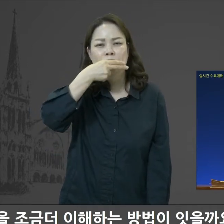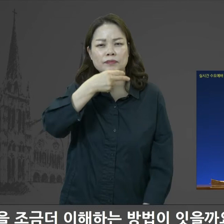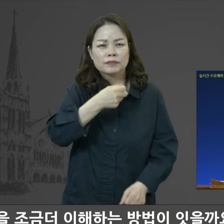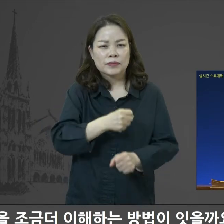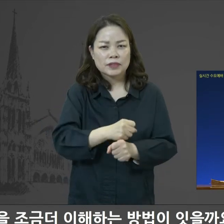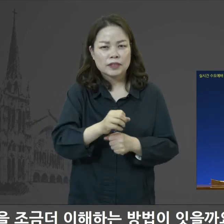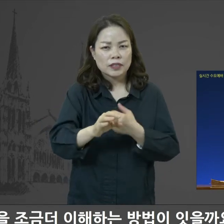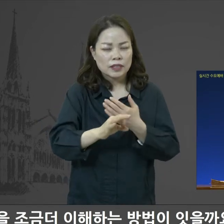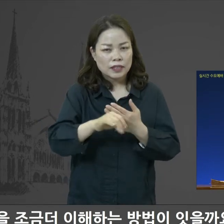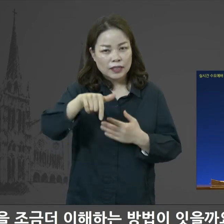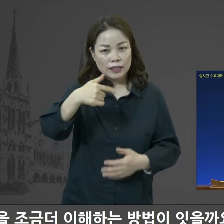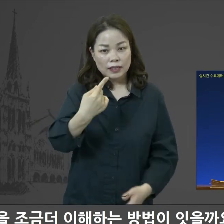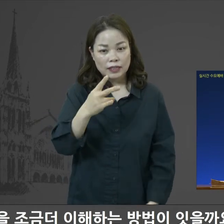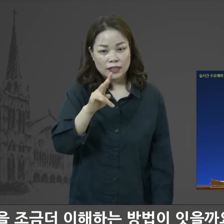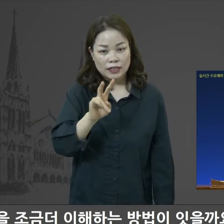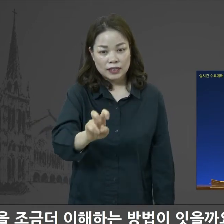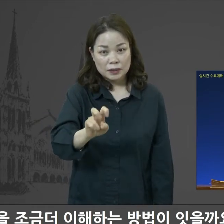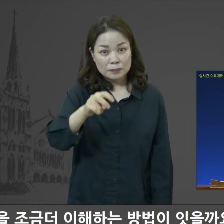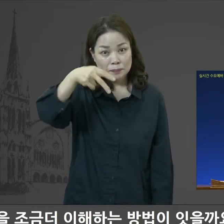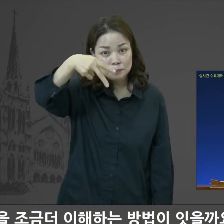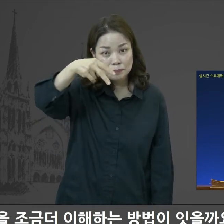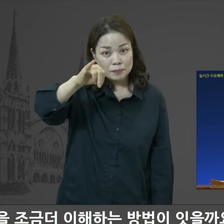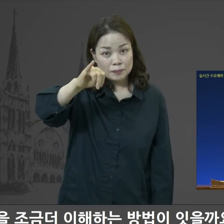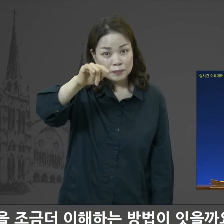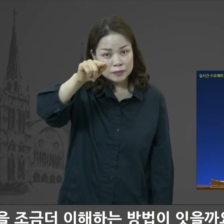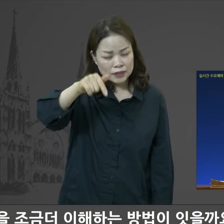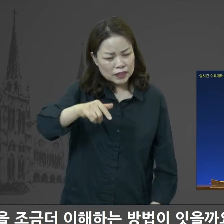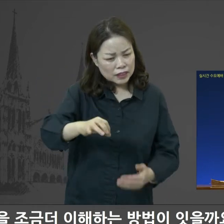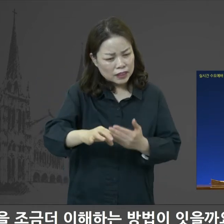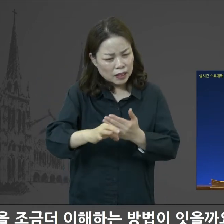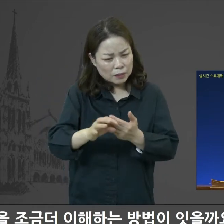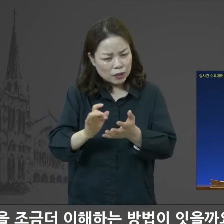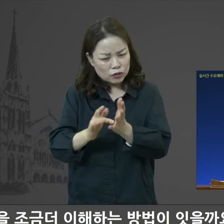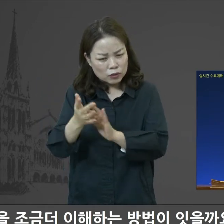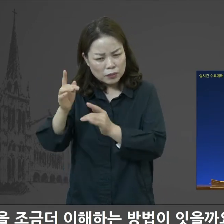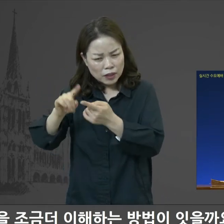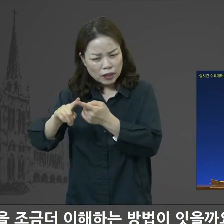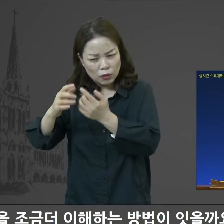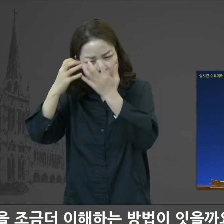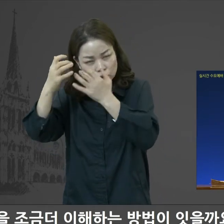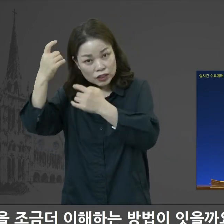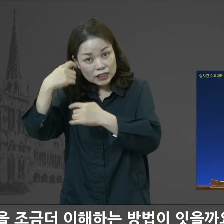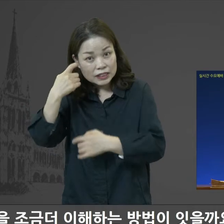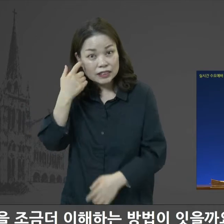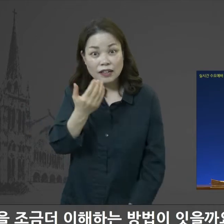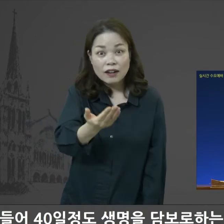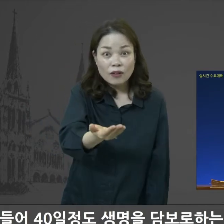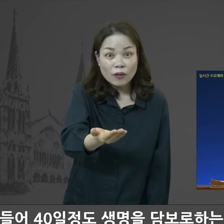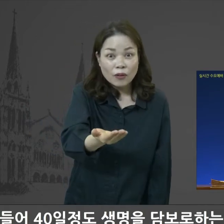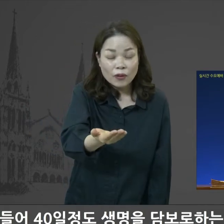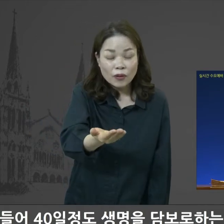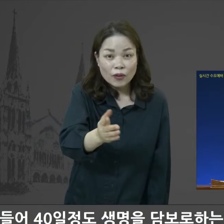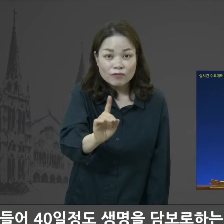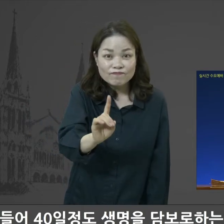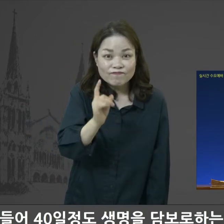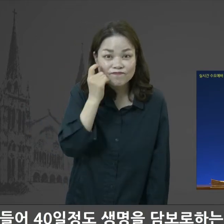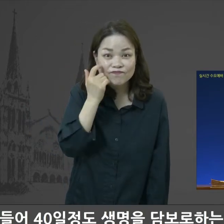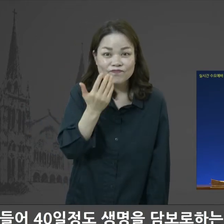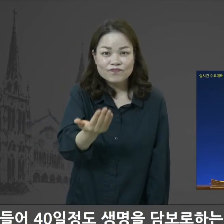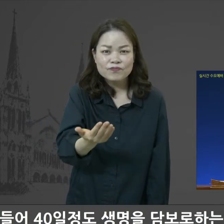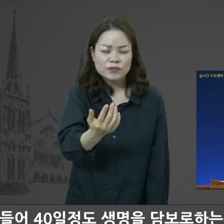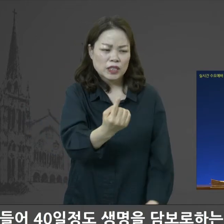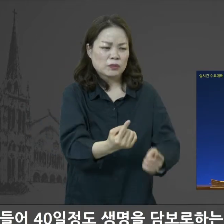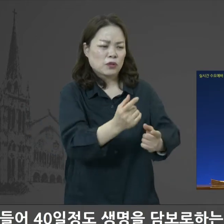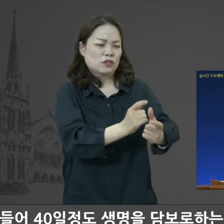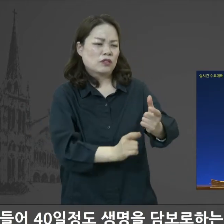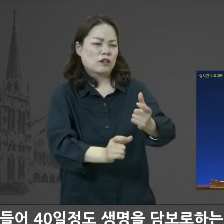고난이 더 절절하게 느껴질까요? 어떻게 생각하십니까? 이보다